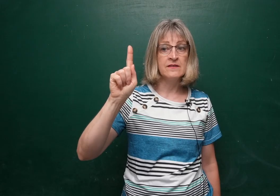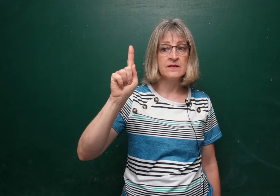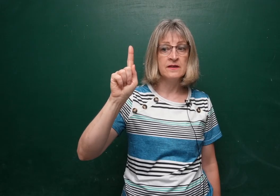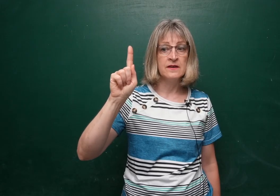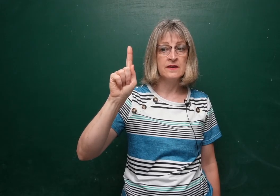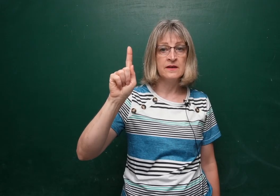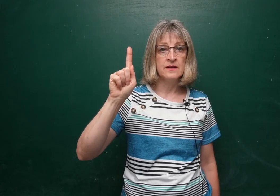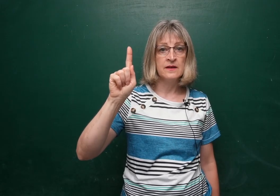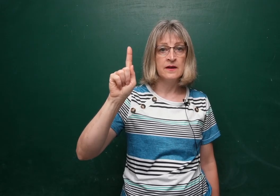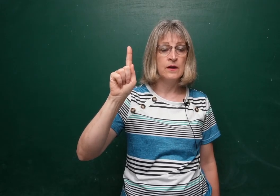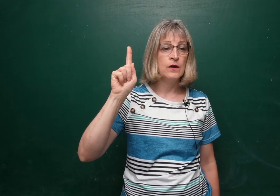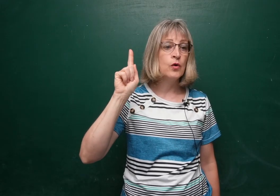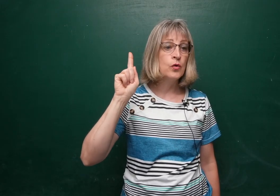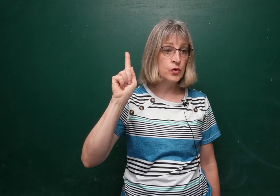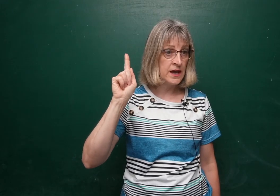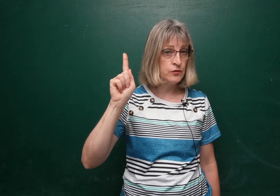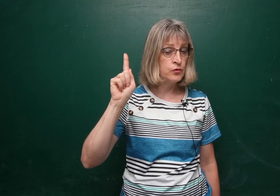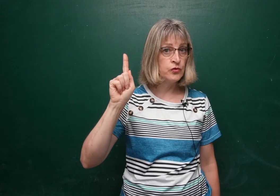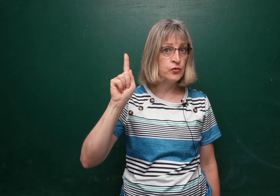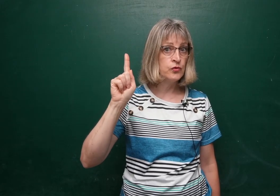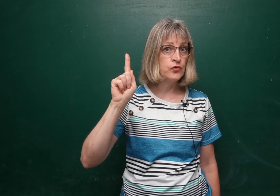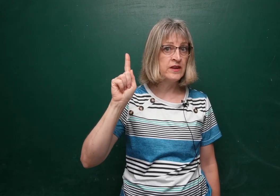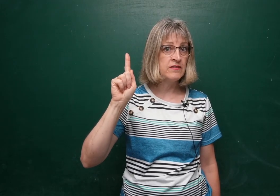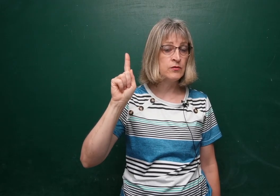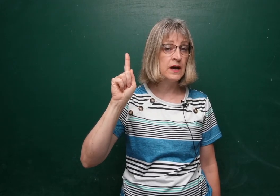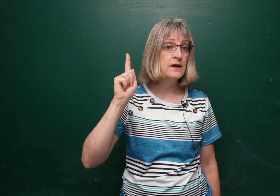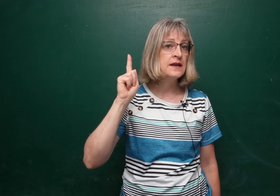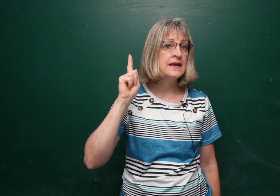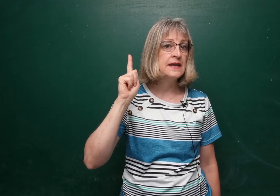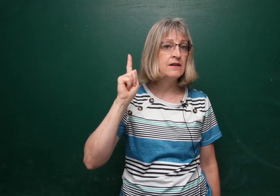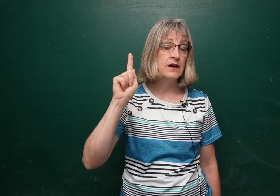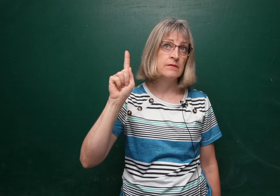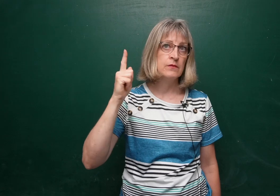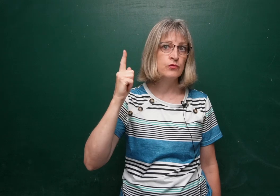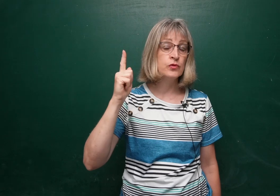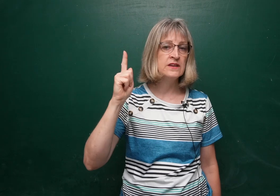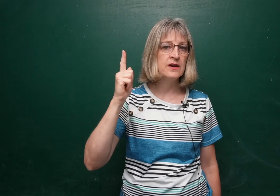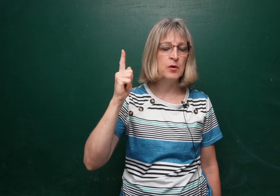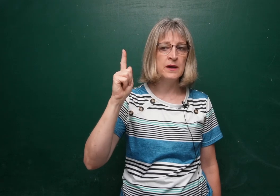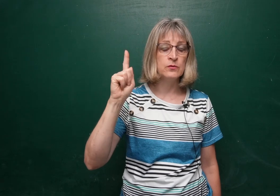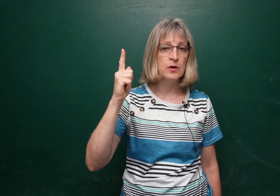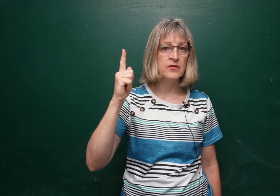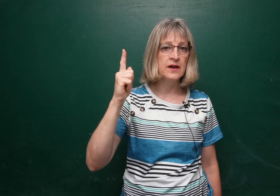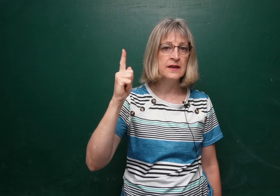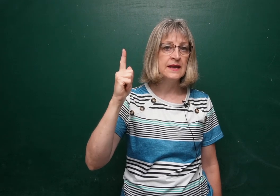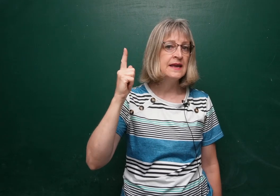l'index. On le garde de cette façon-là. Enfin, on le tourne légèrement, pardon, comme ça.